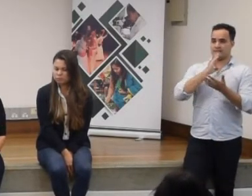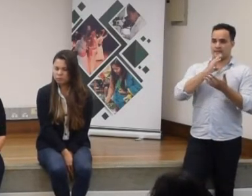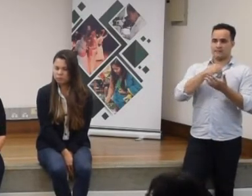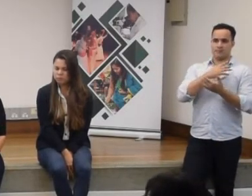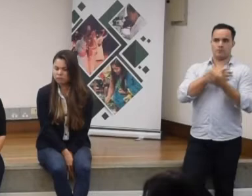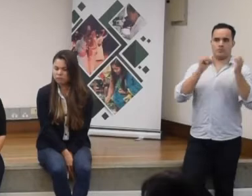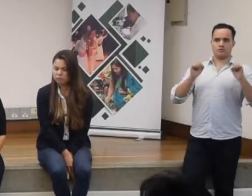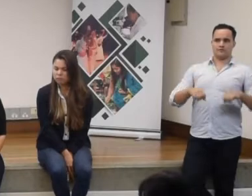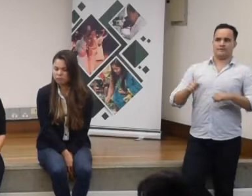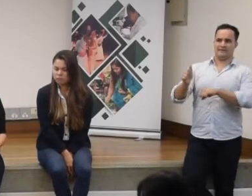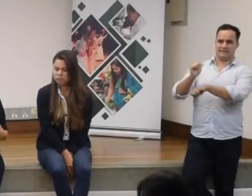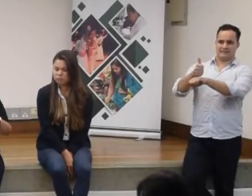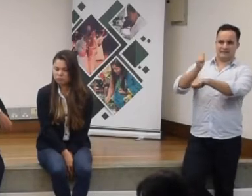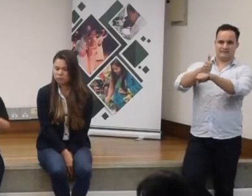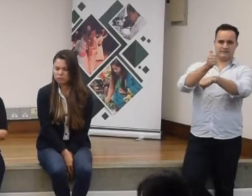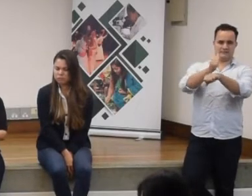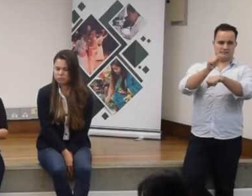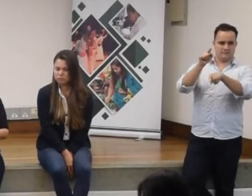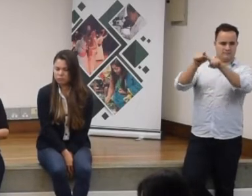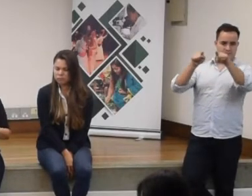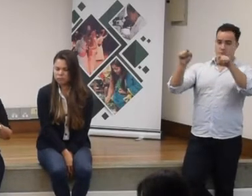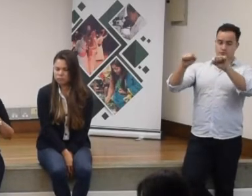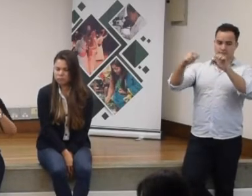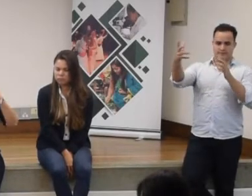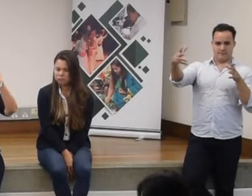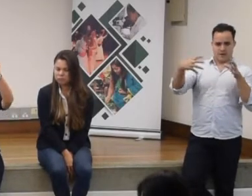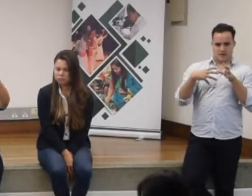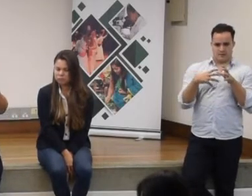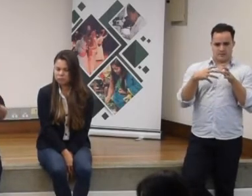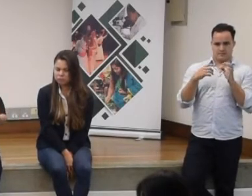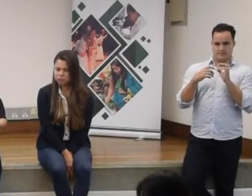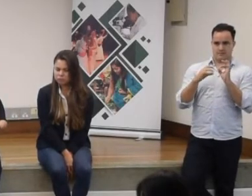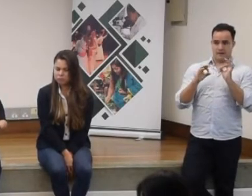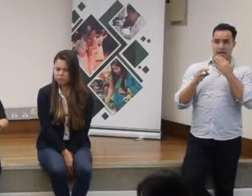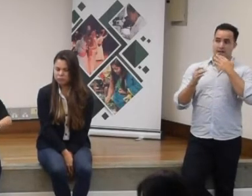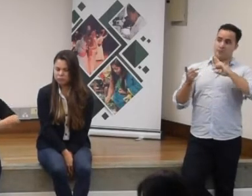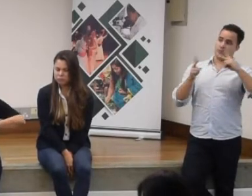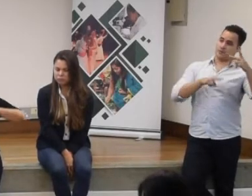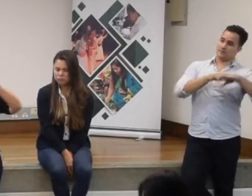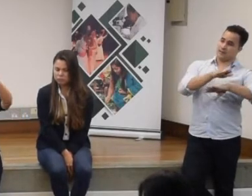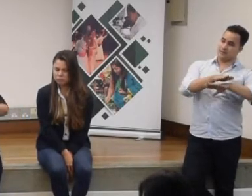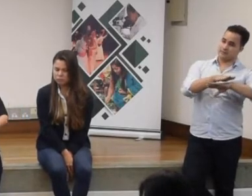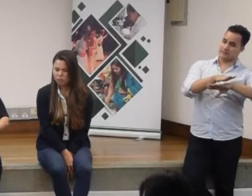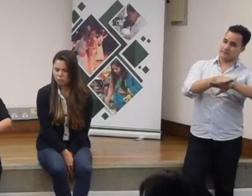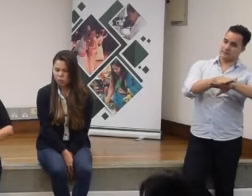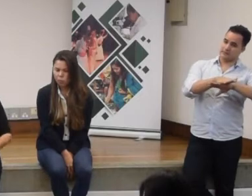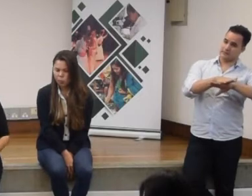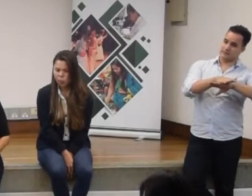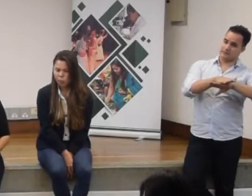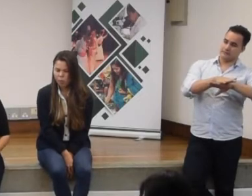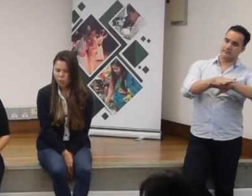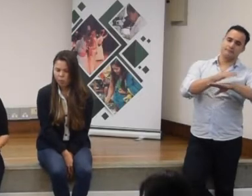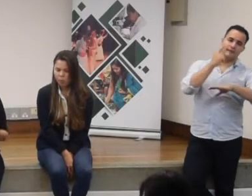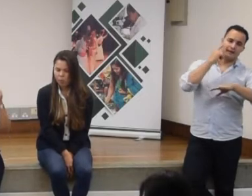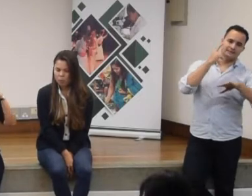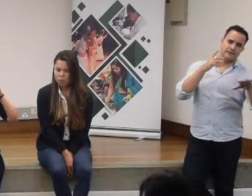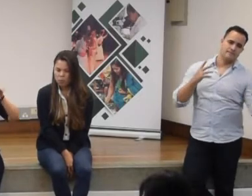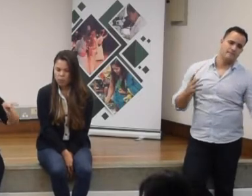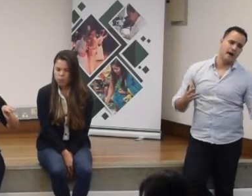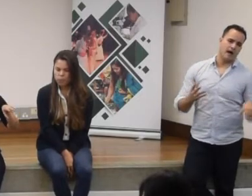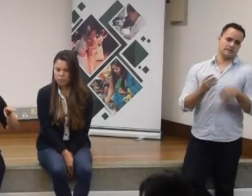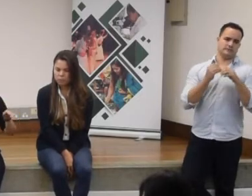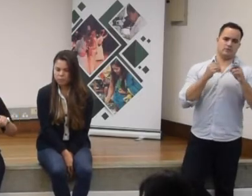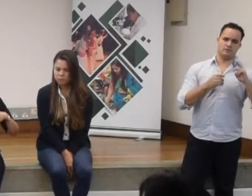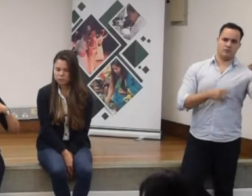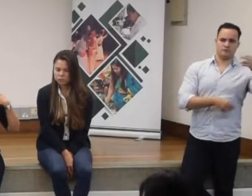directivos. Si lo ponemos en la tarde, luego la reunión con directivos se nos vuelve una actividad adicional. Ellos pueden